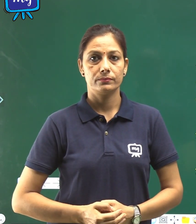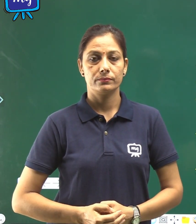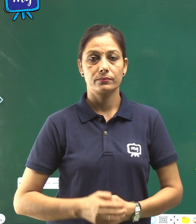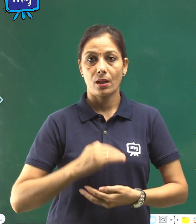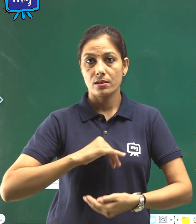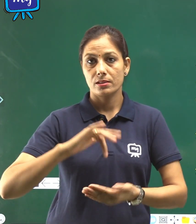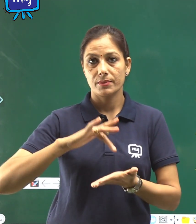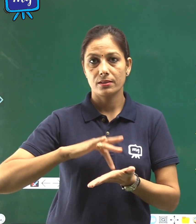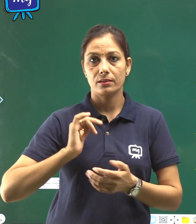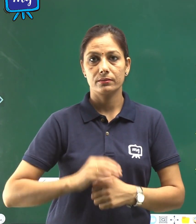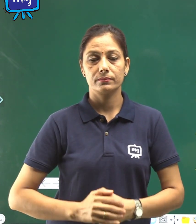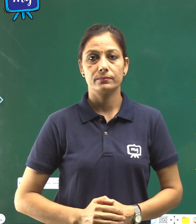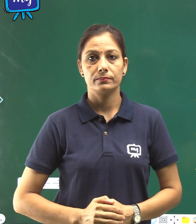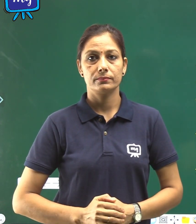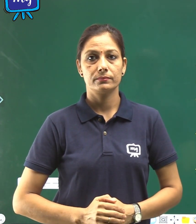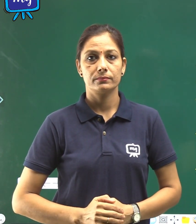जन्म स्थान